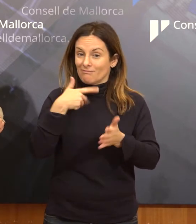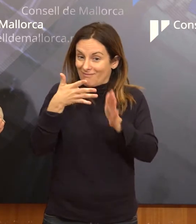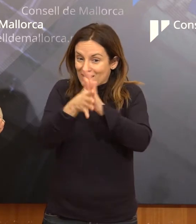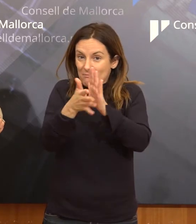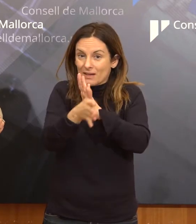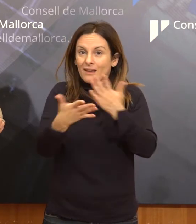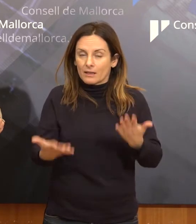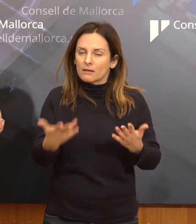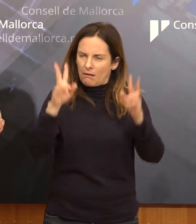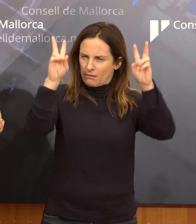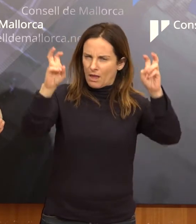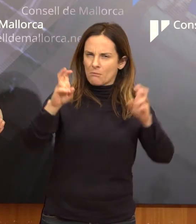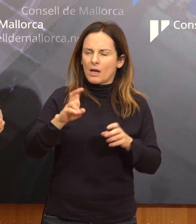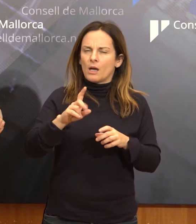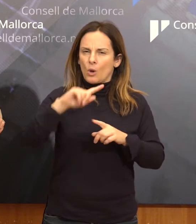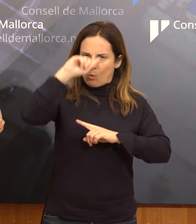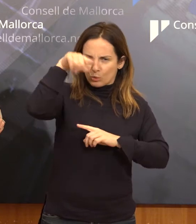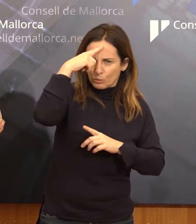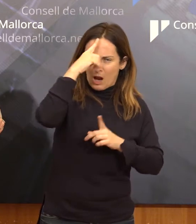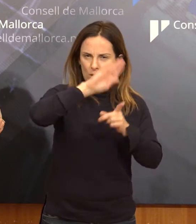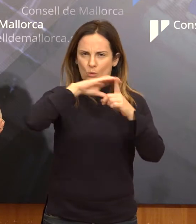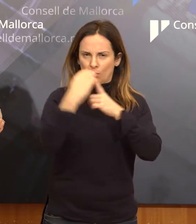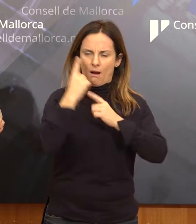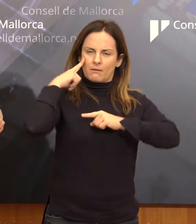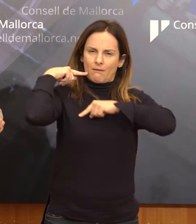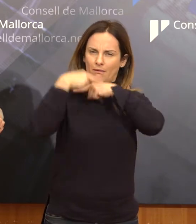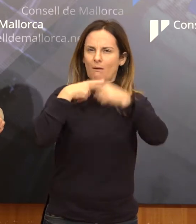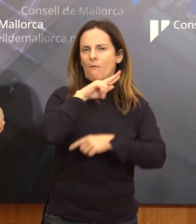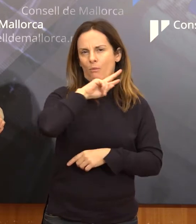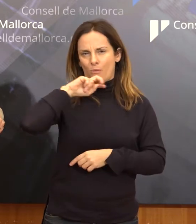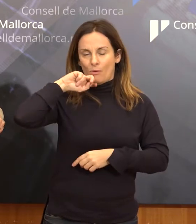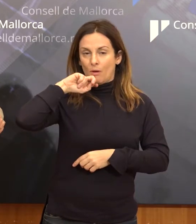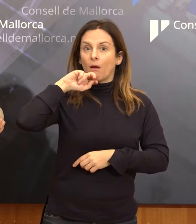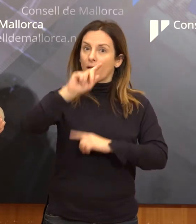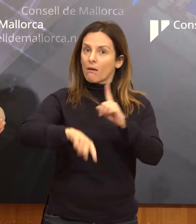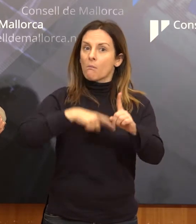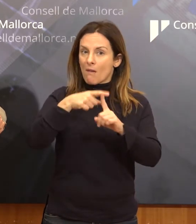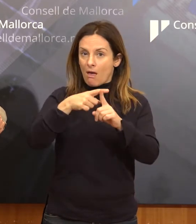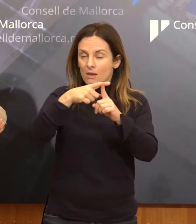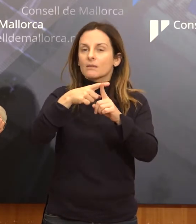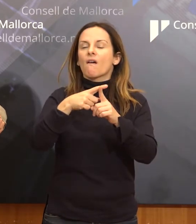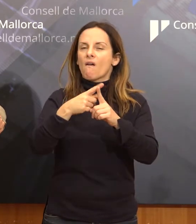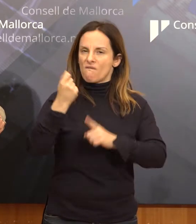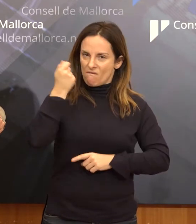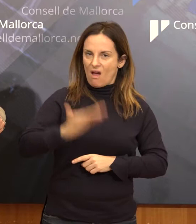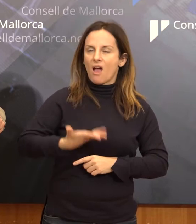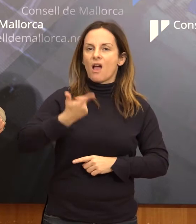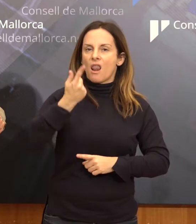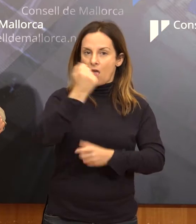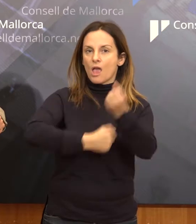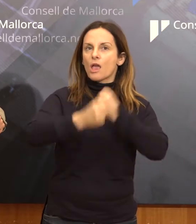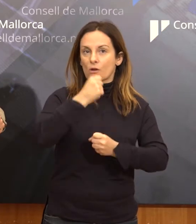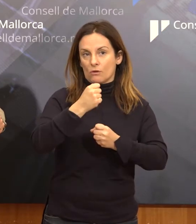miren verbal o cultural de tradición y de artesanía yo también modelo económico desde nuestro departamento también tomó nuevamente